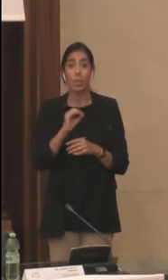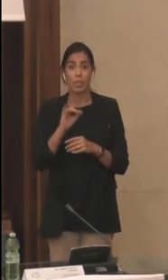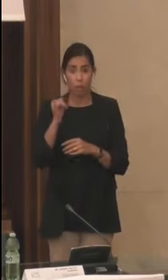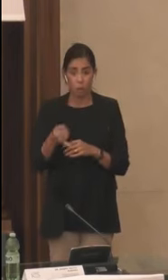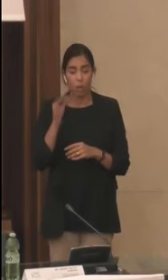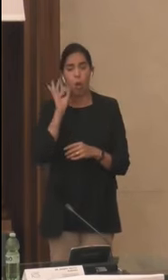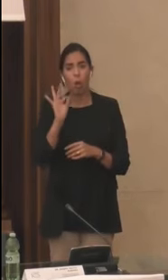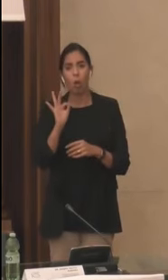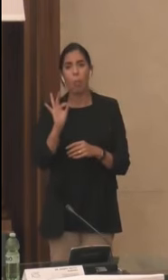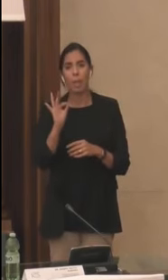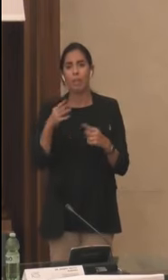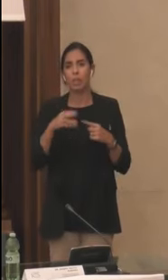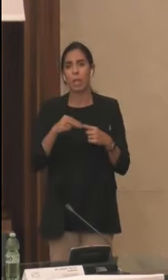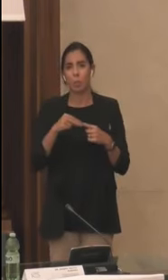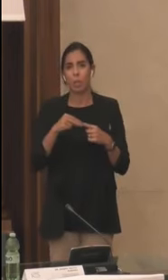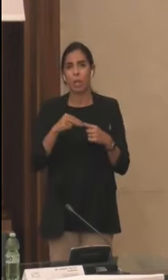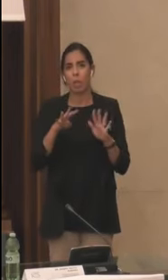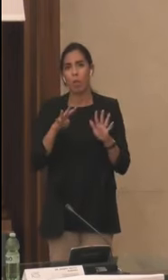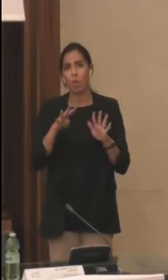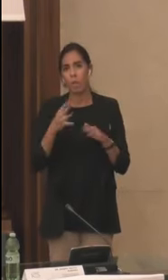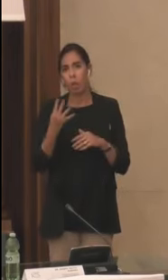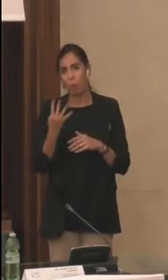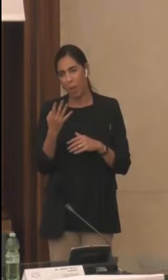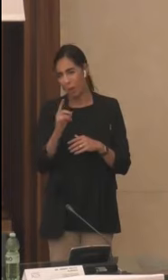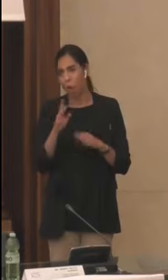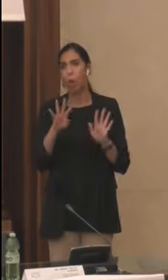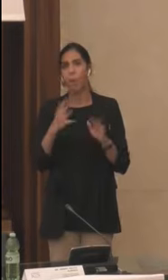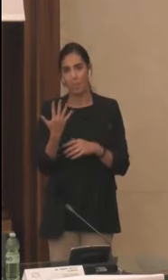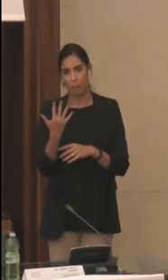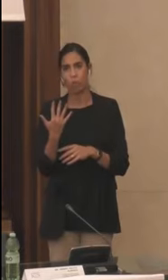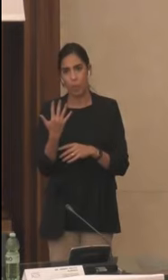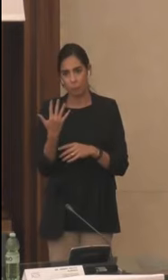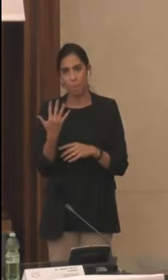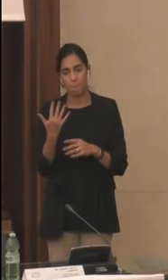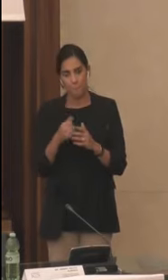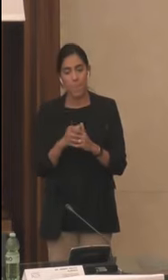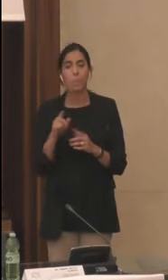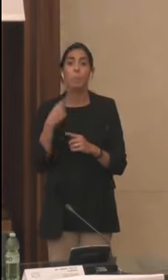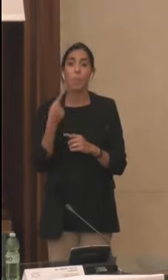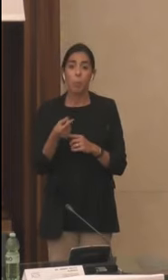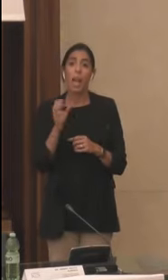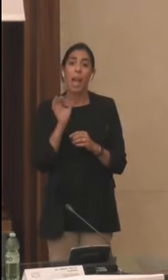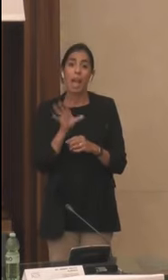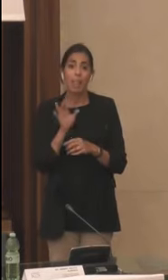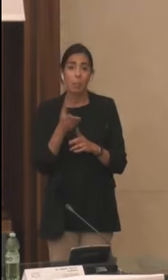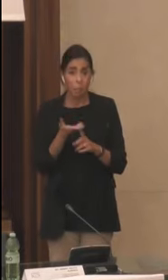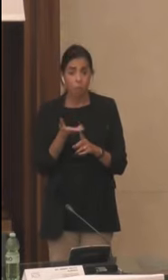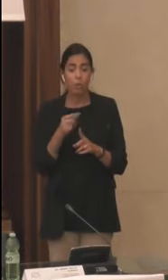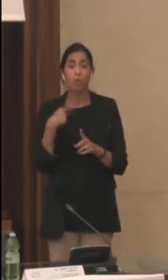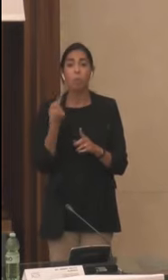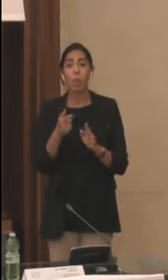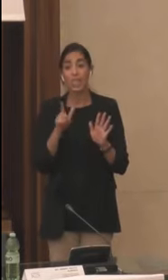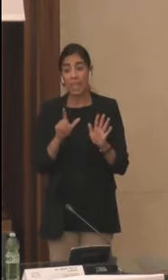oxígeno. Le poníamos antibióticos, después de los 7 días o 10 días, como dice Joseph Barón, el virus 10 días, después